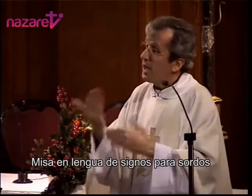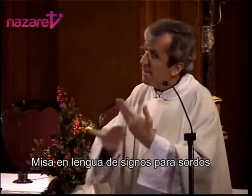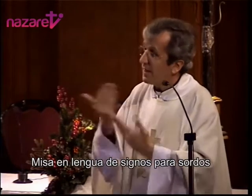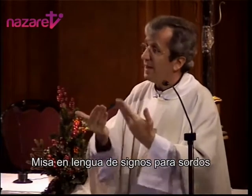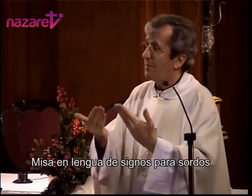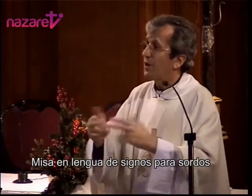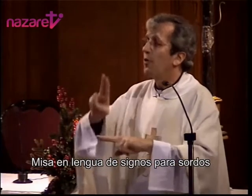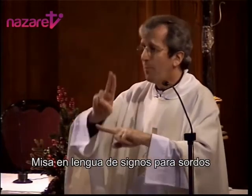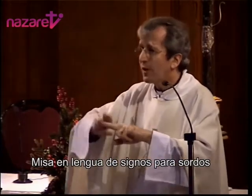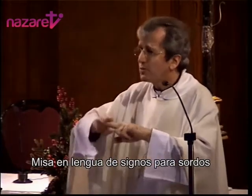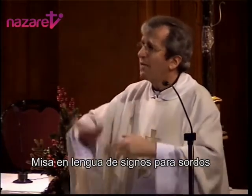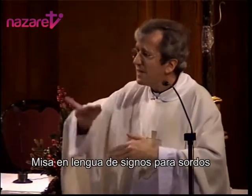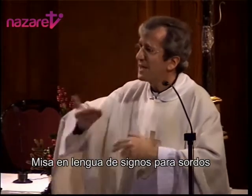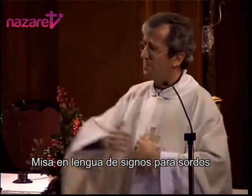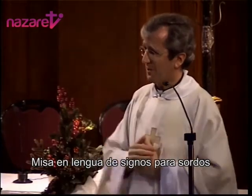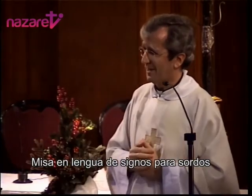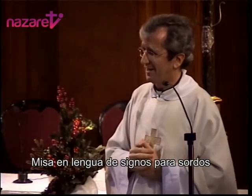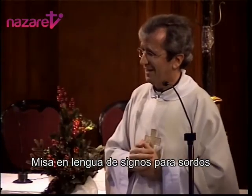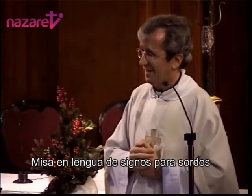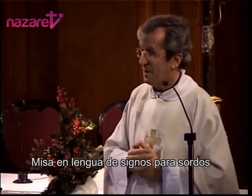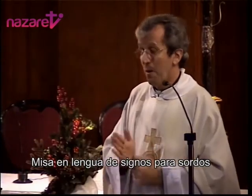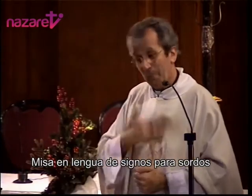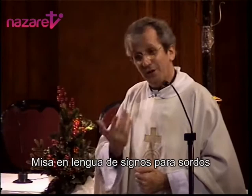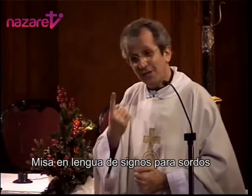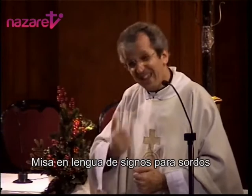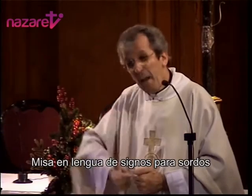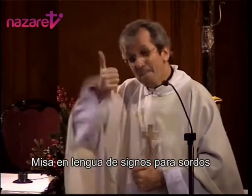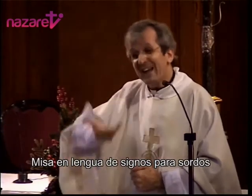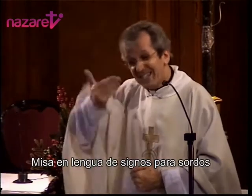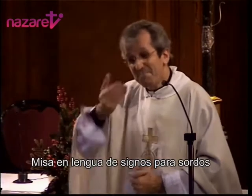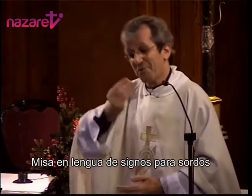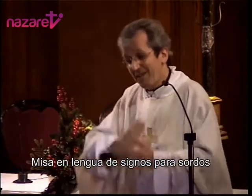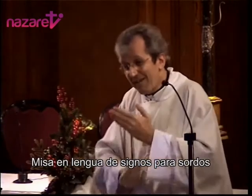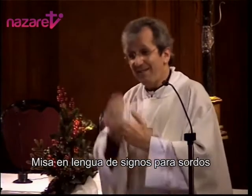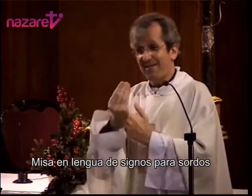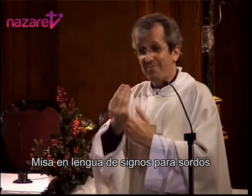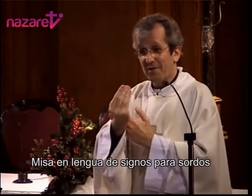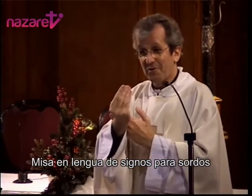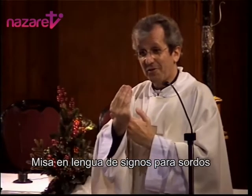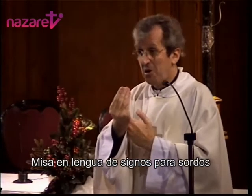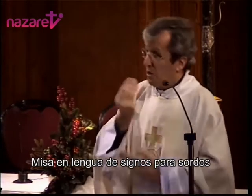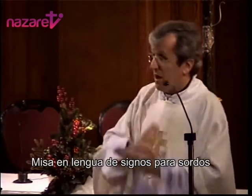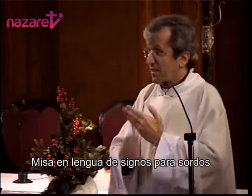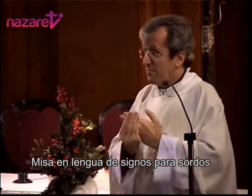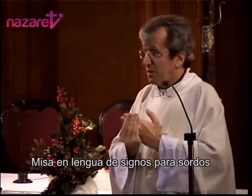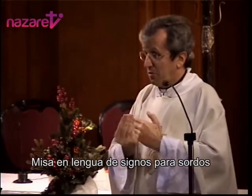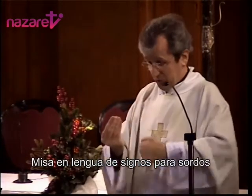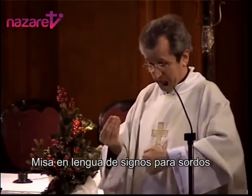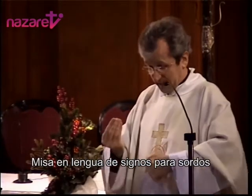para celebrarlo, porque es una fiesta importante. Podríamos decir, más importante que el nacimiento. El nacimiento no es más que dejar de